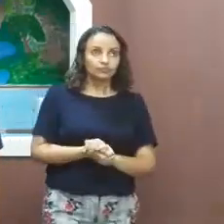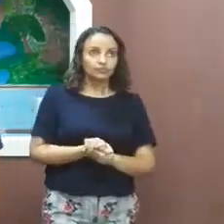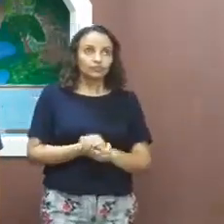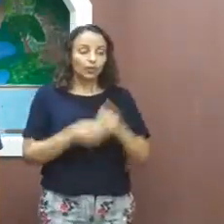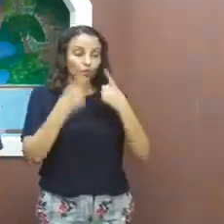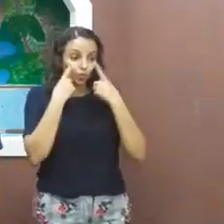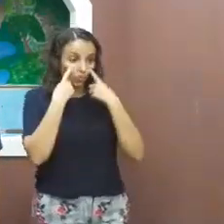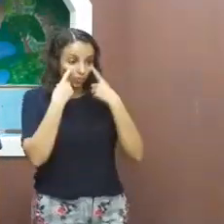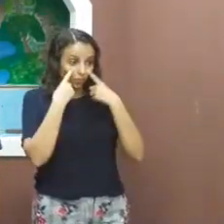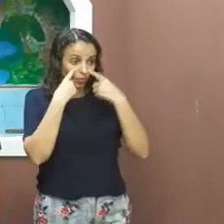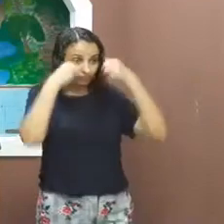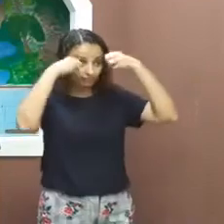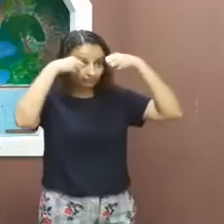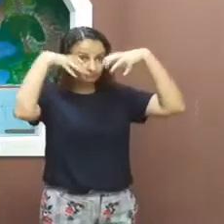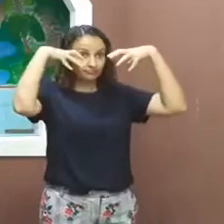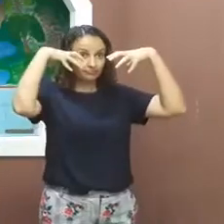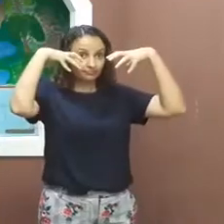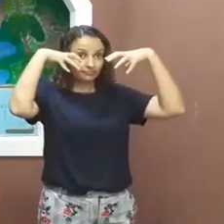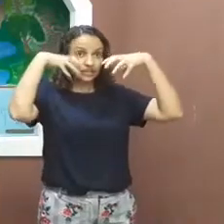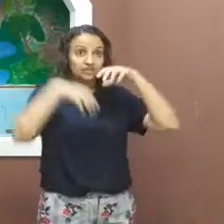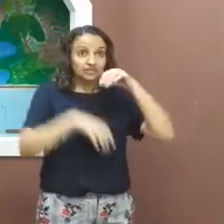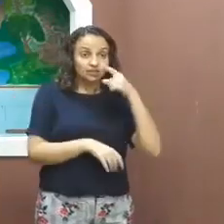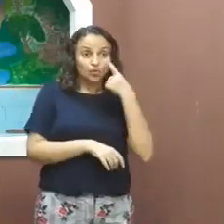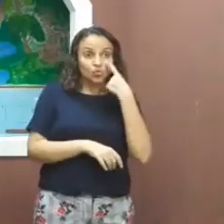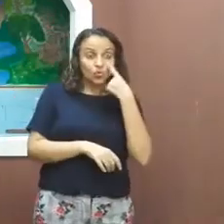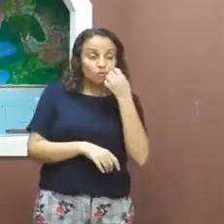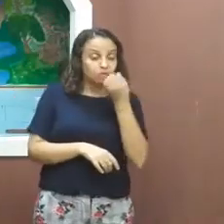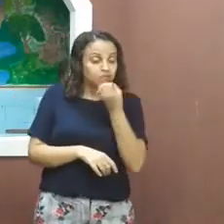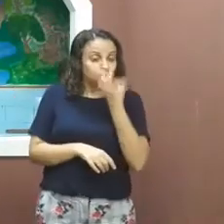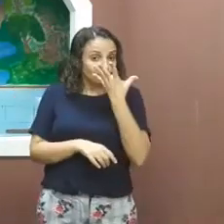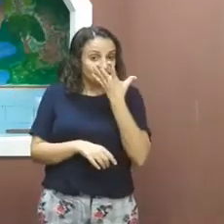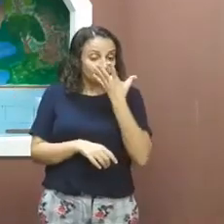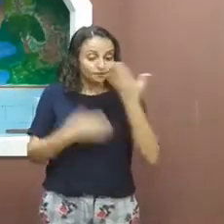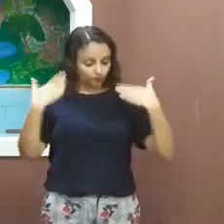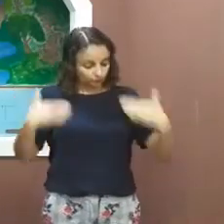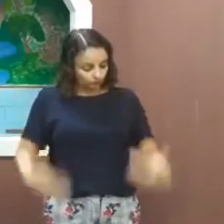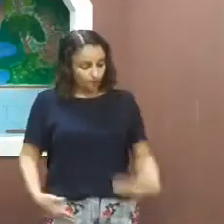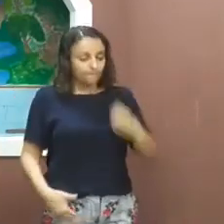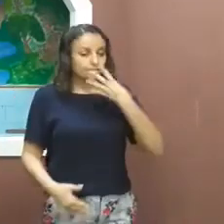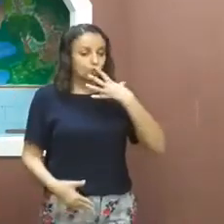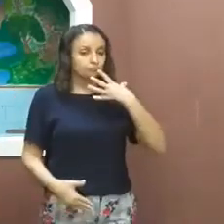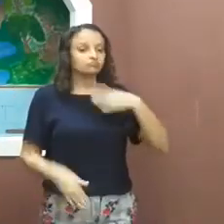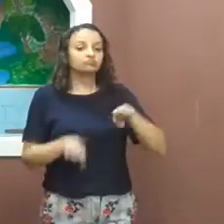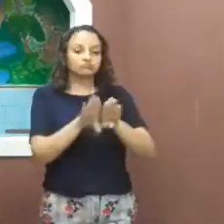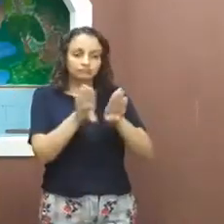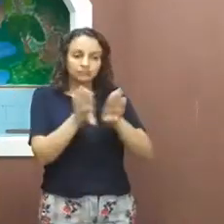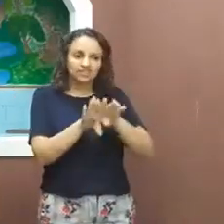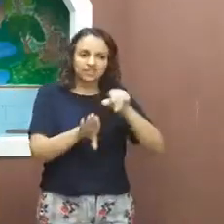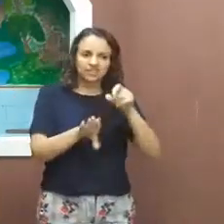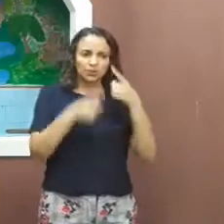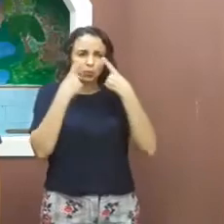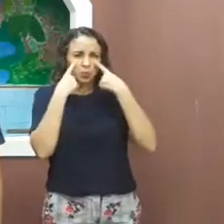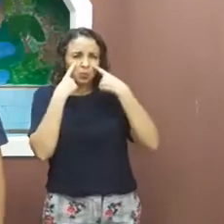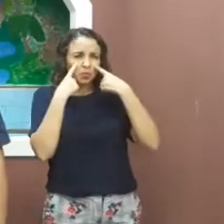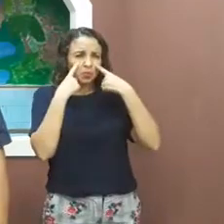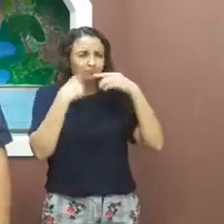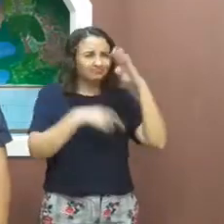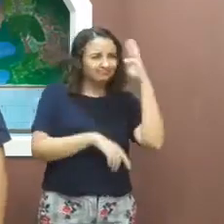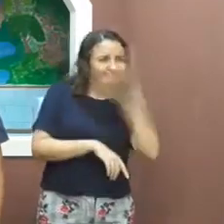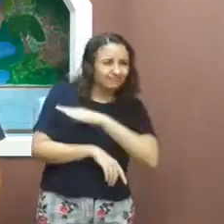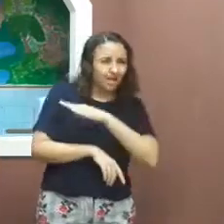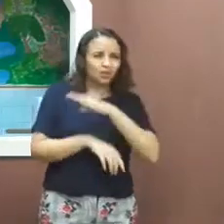são candeia do corpo. Quando os olhos forem bons, igualmente todo o seu corpo estará cheio de luz. Mas quando forem maus, igualmente o seu